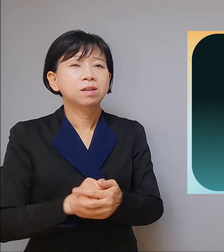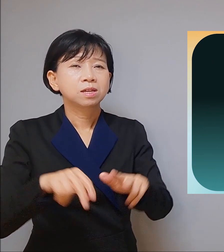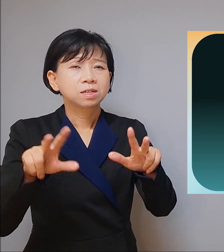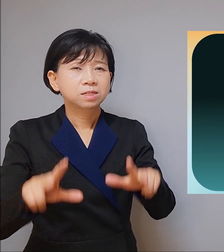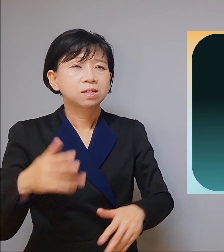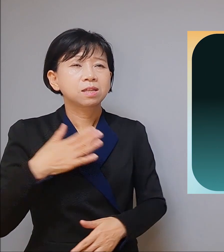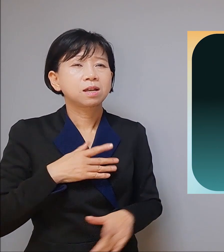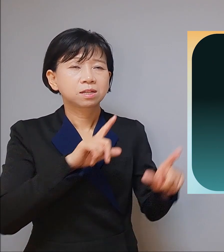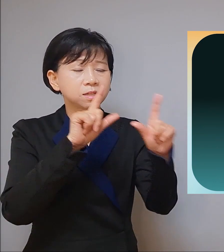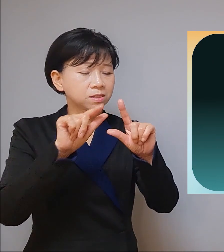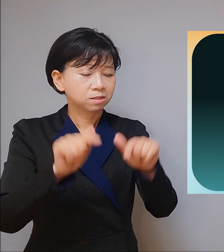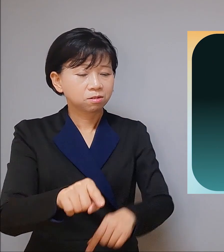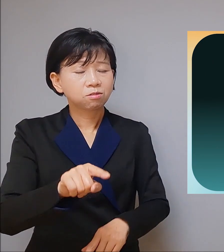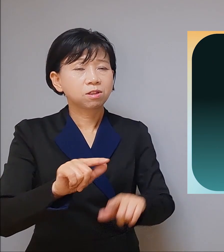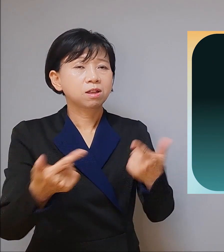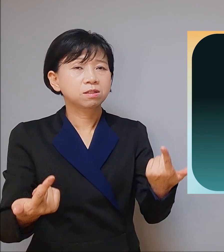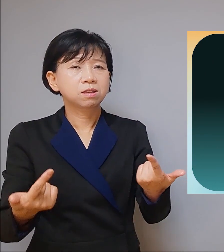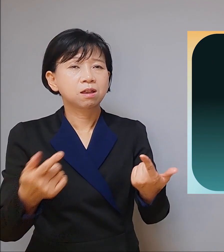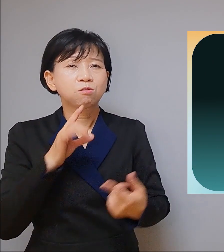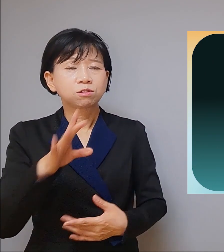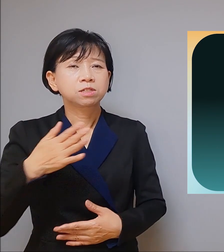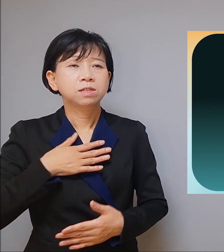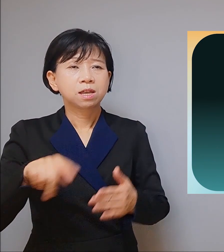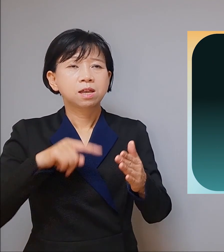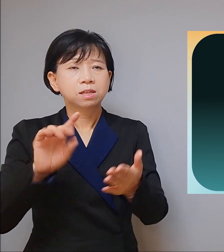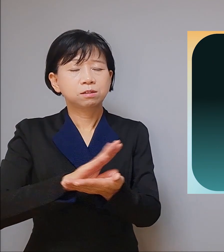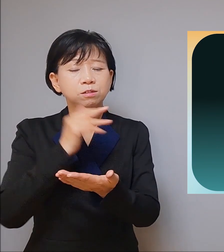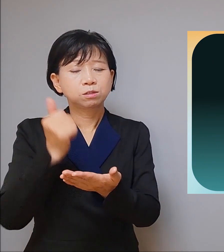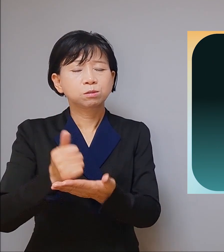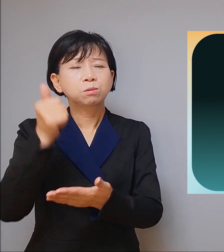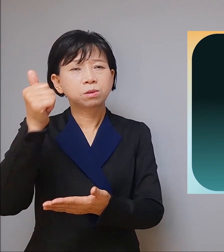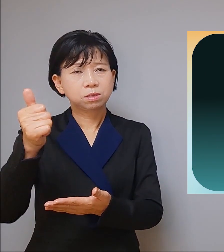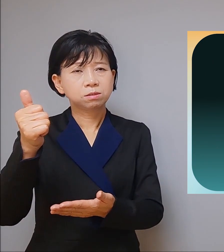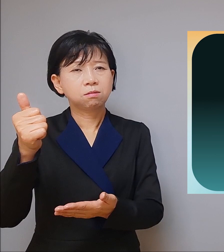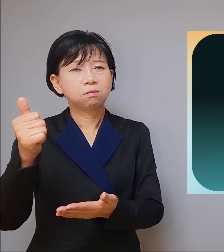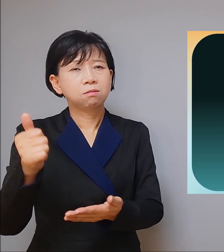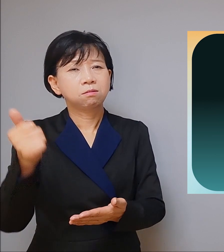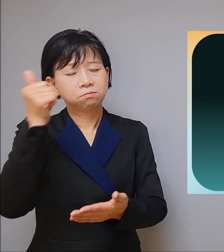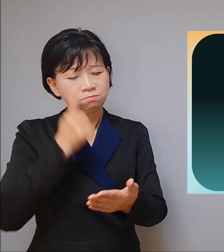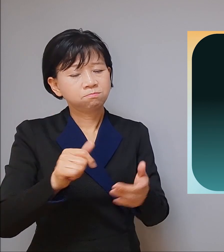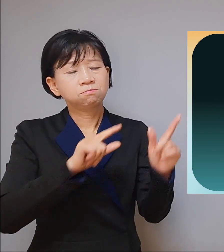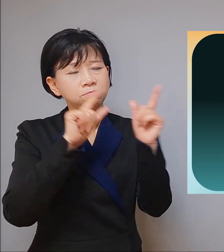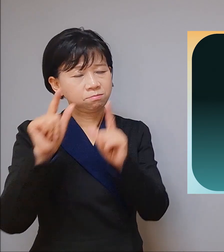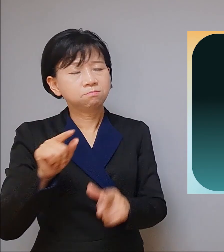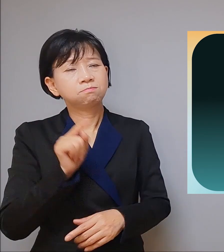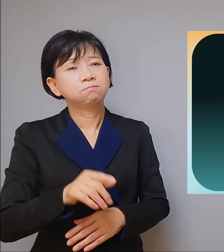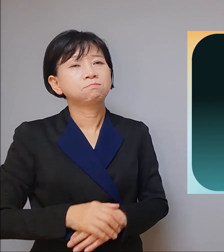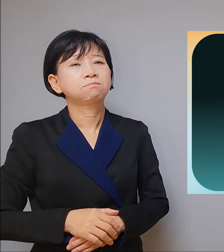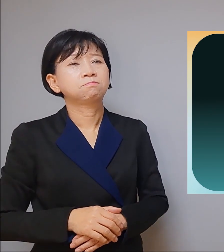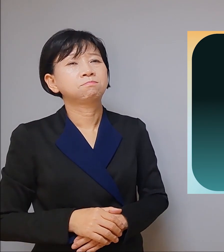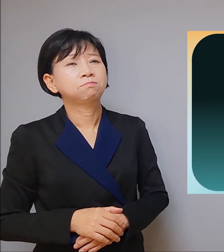내가 사는 것이 아니요 오직 내 안에 그리스도께서 사시는